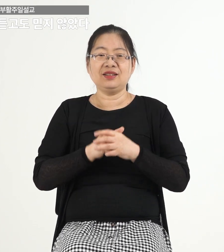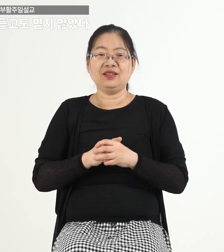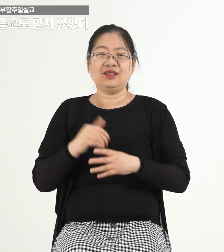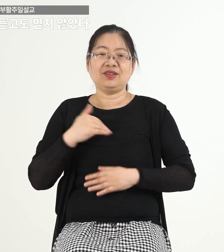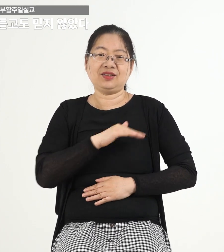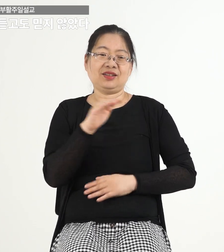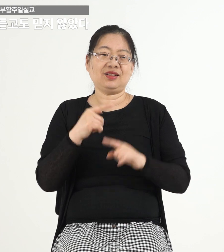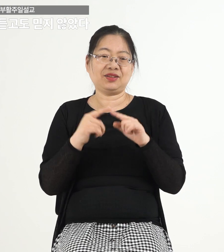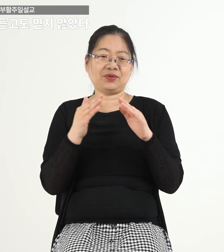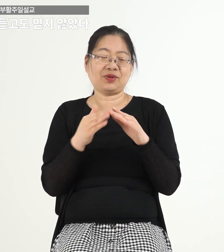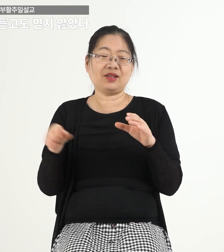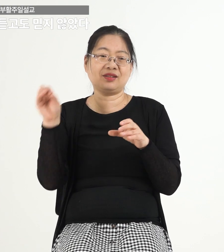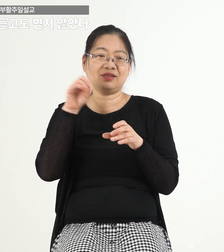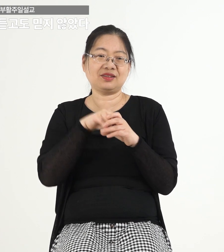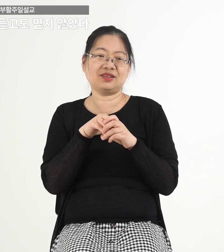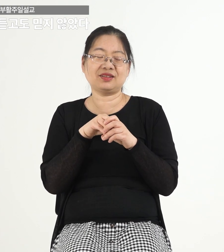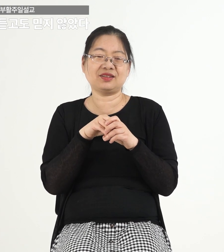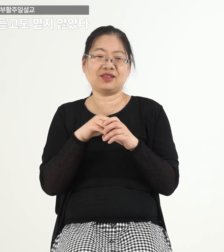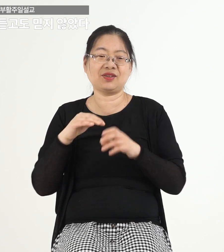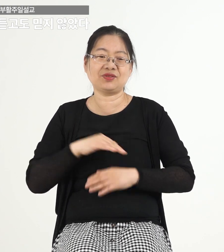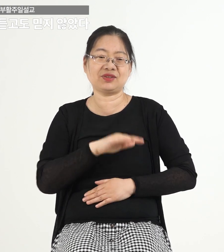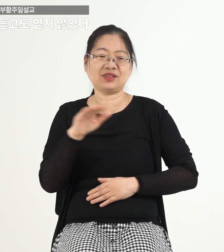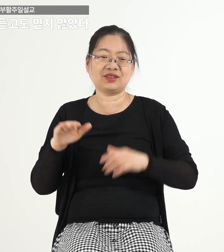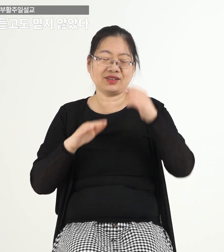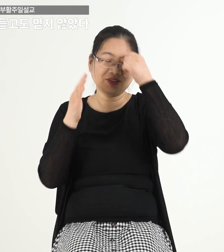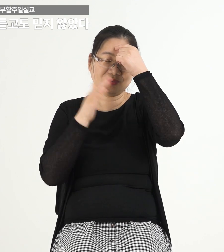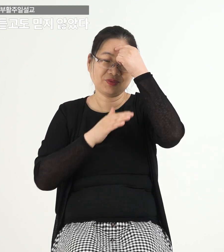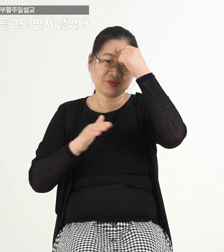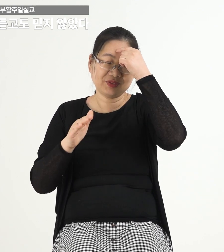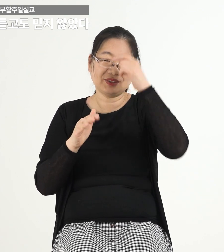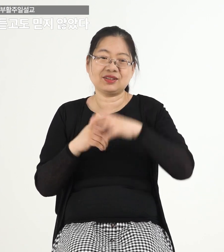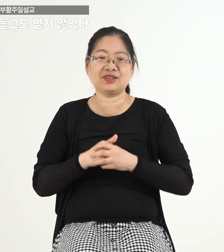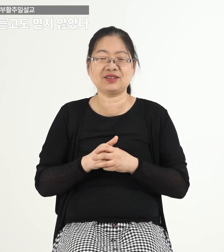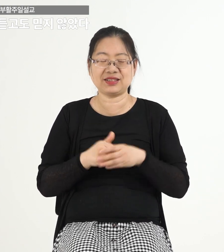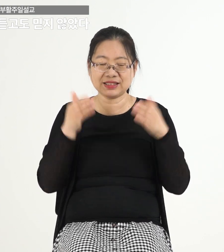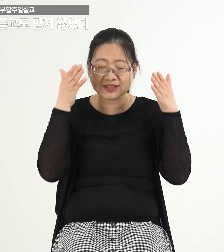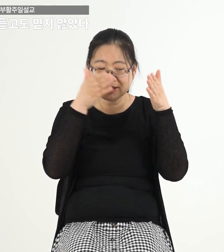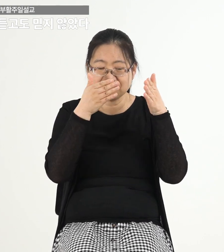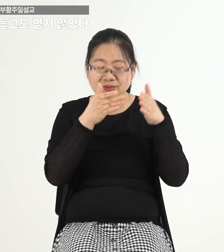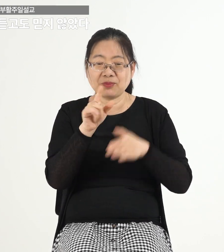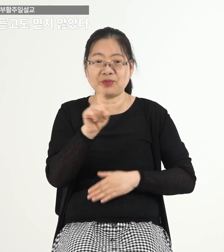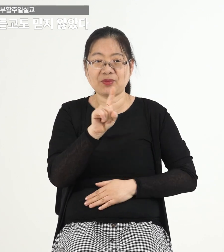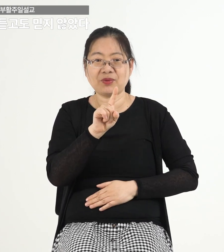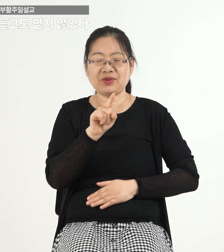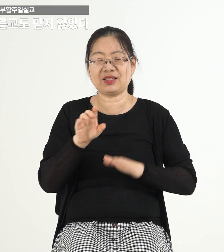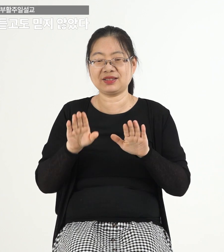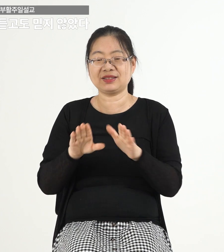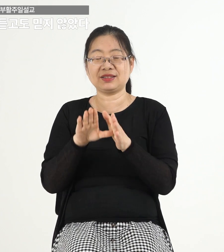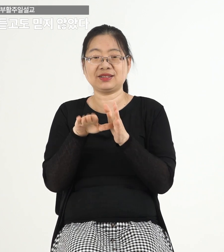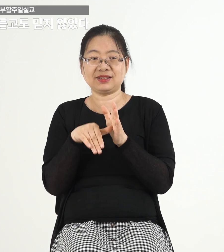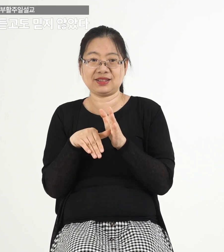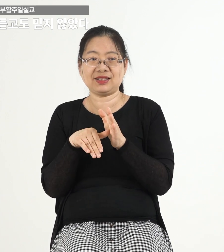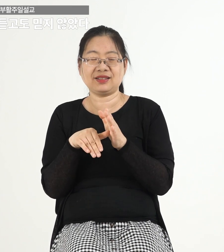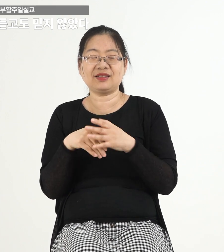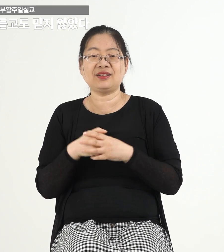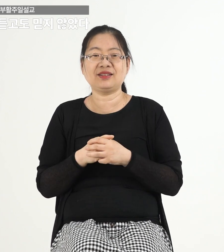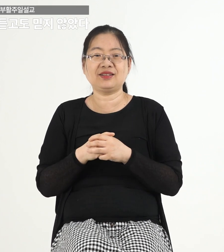우리 교회를 포함해서 우리 성도들이 주목할 것은 이 시대가